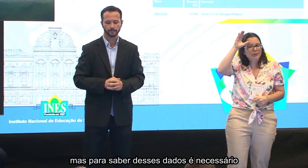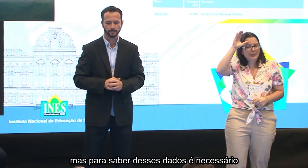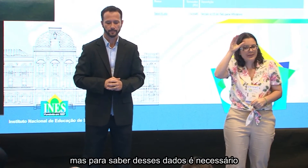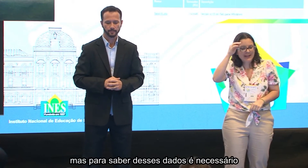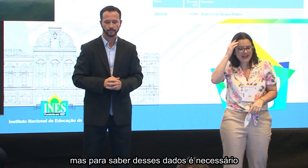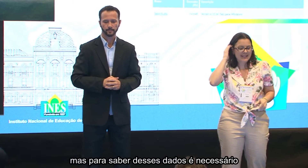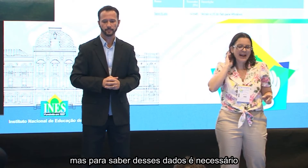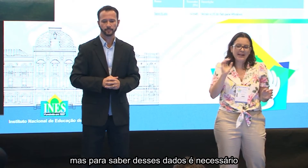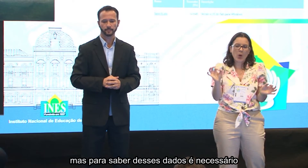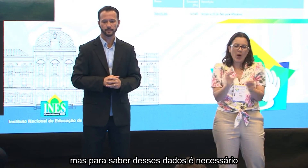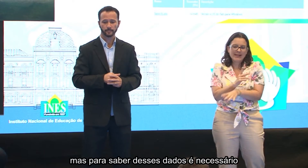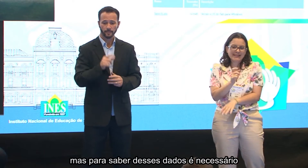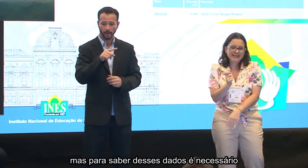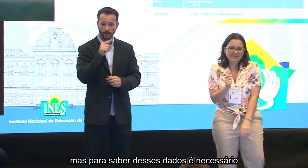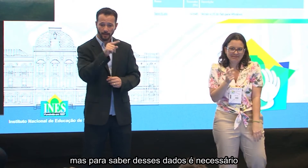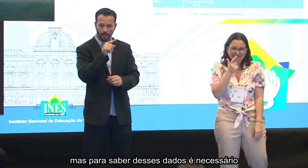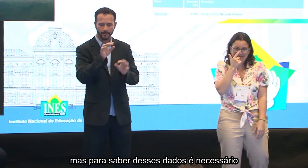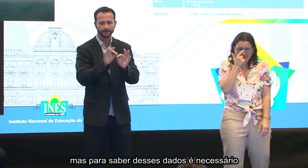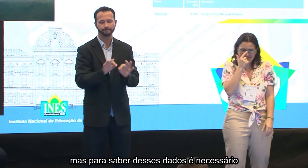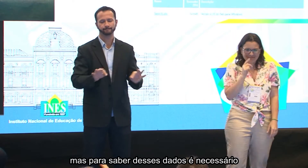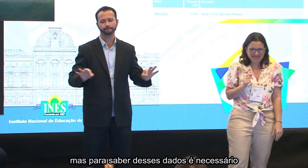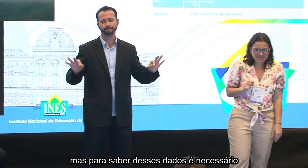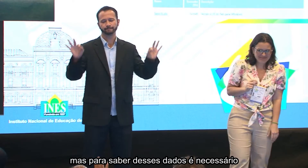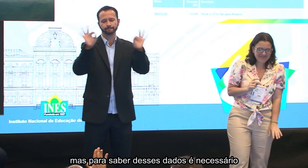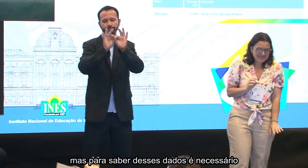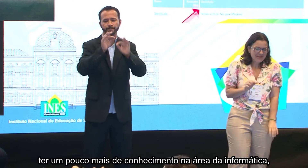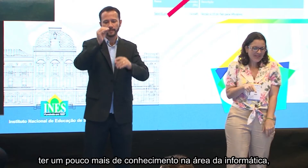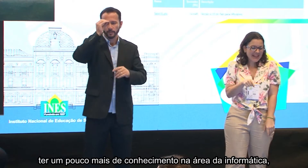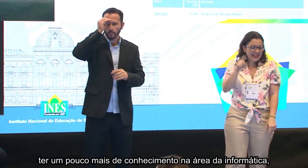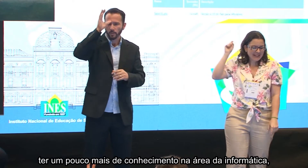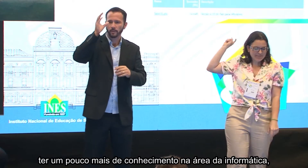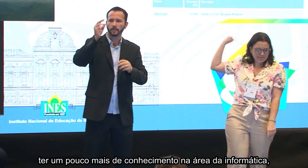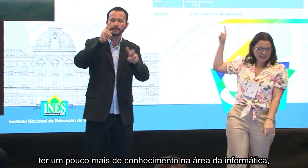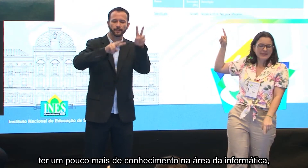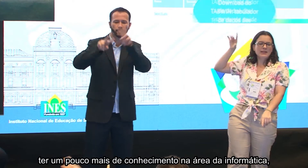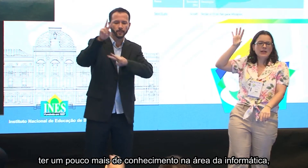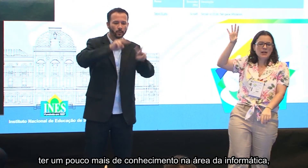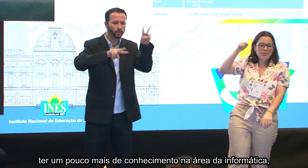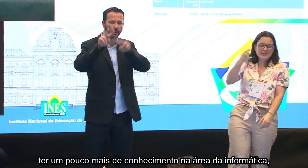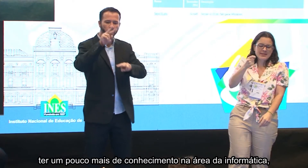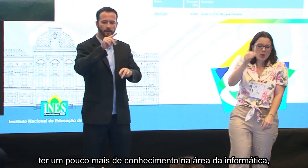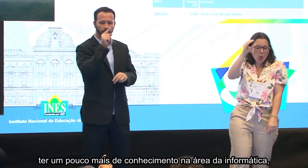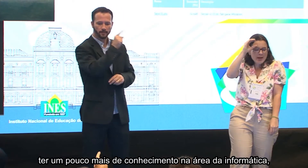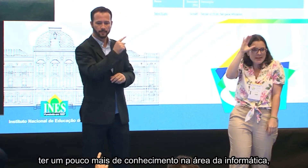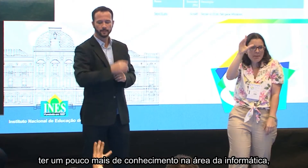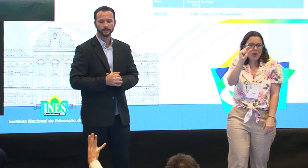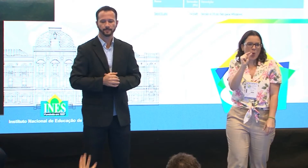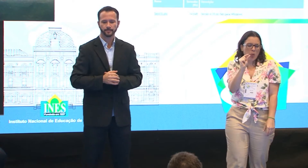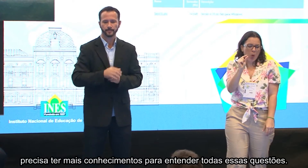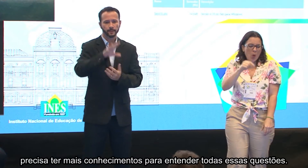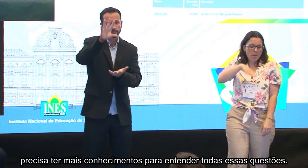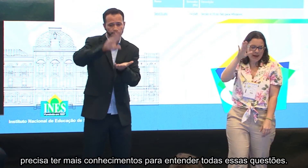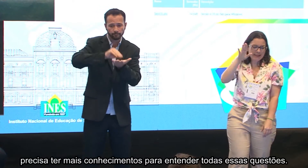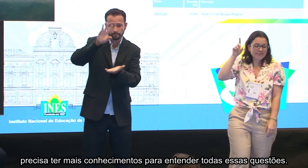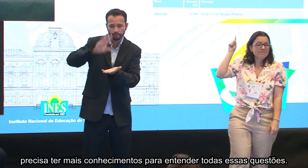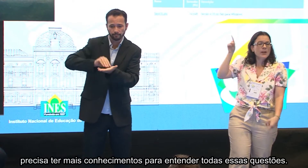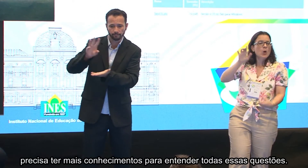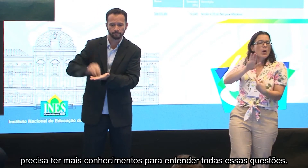Mas para saber desses dados é necessário ter um pouquinho mais de conhecimento na área da informática. Precisa de ter mais conhecimento